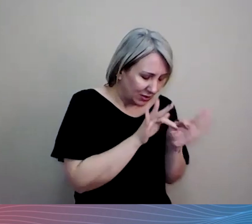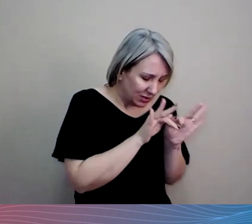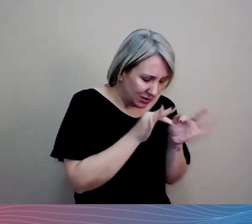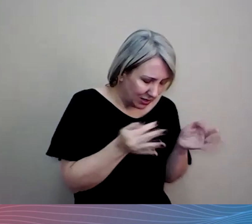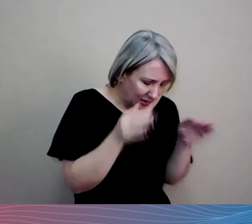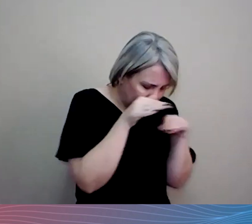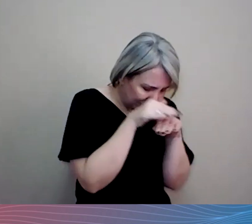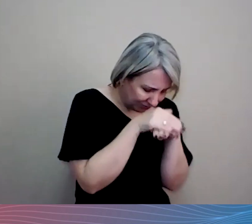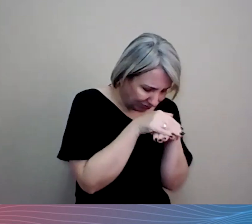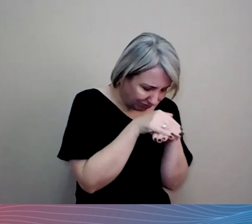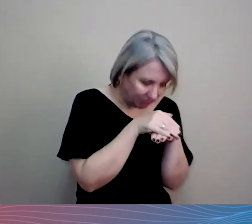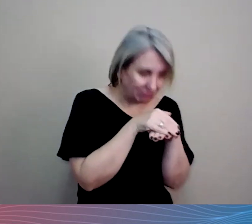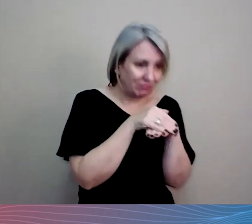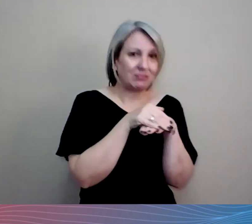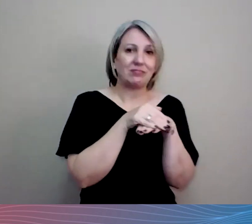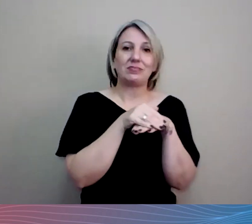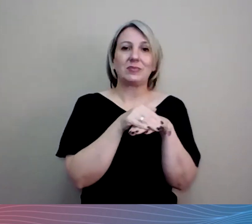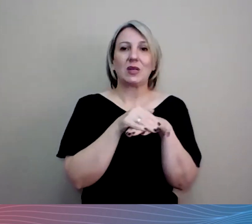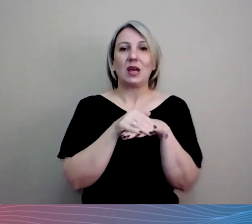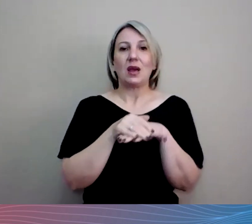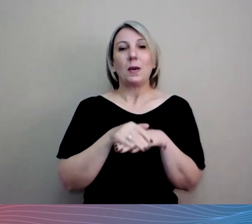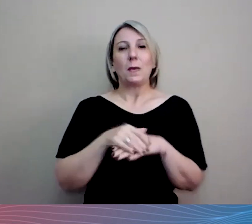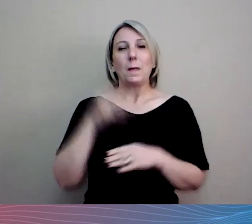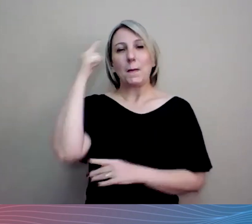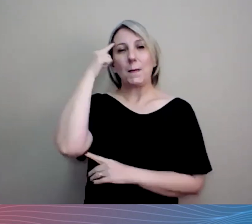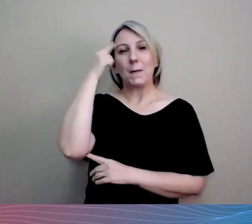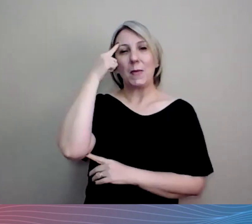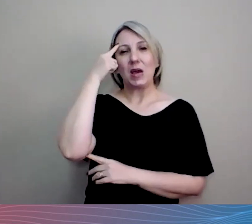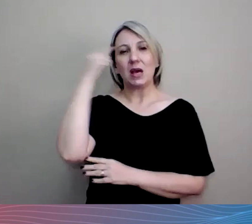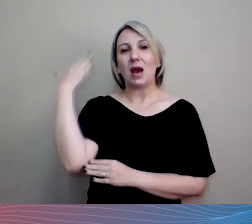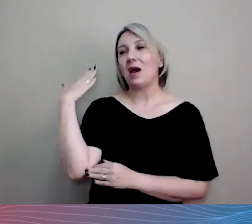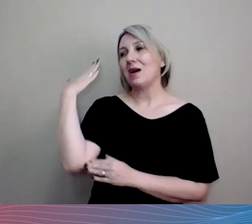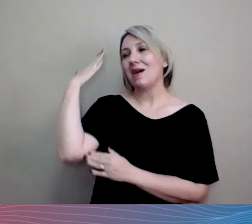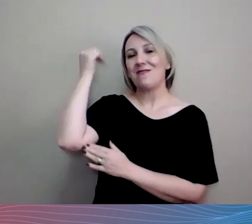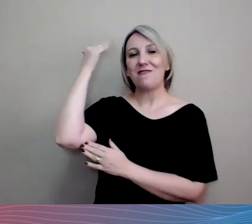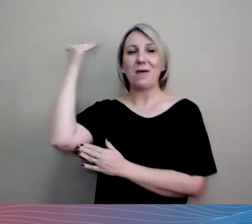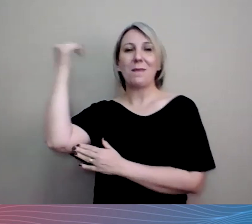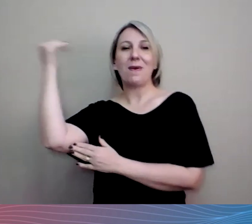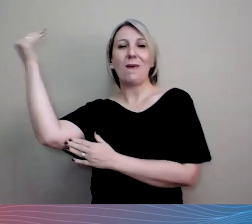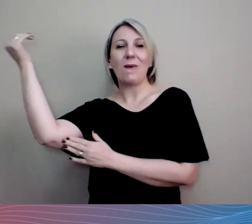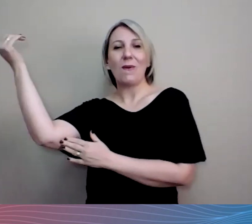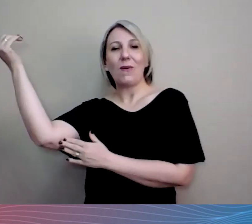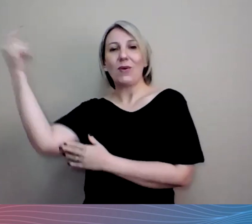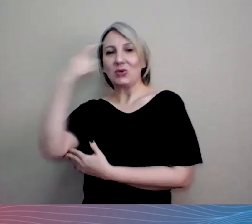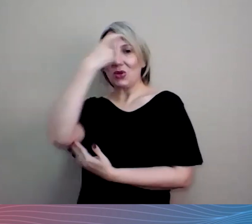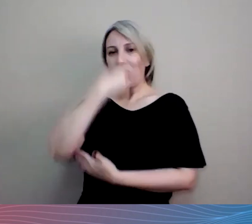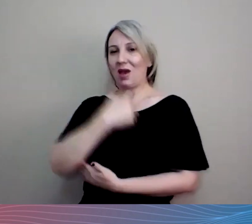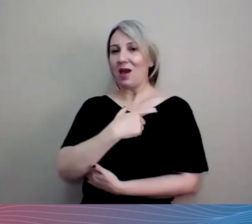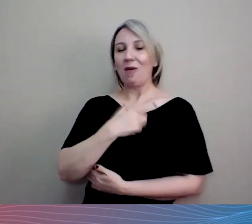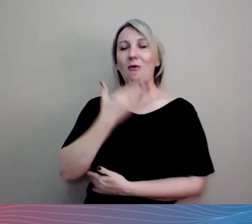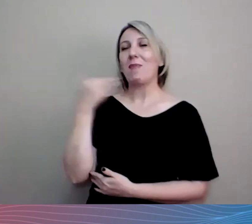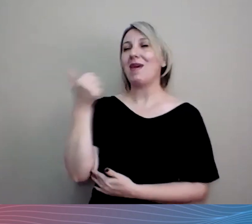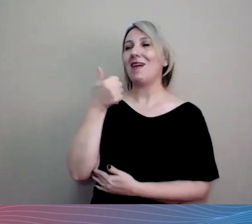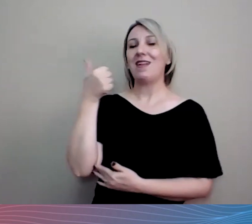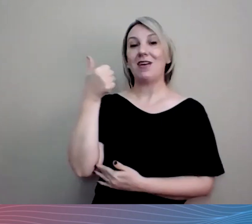sua cabeça. Sempre, irmãos, se você quer ter a bênção do Senhor até o final da sua vida, do seu serviço ao